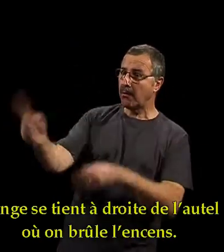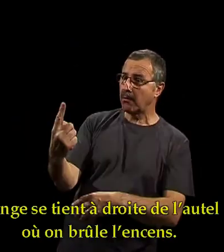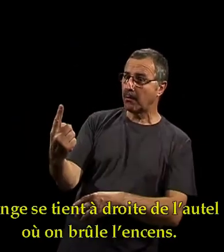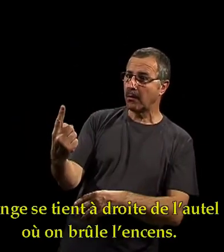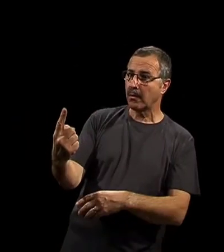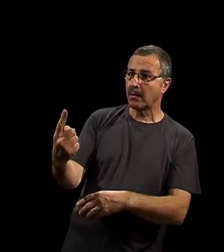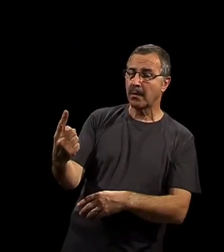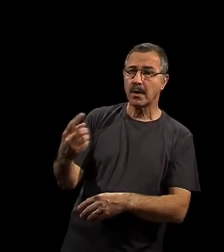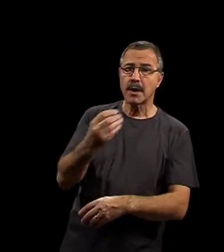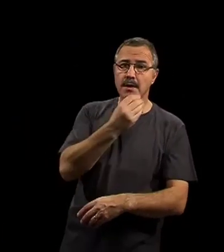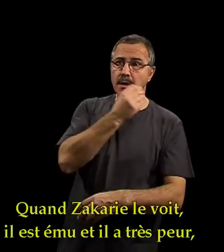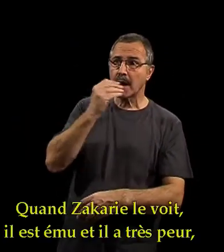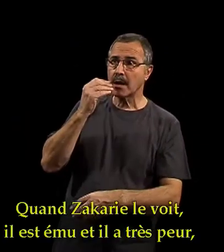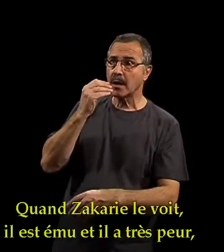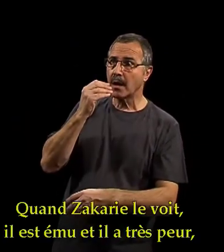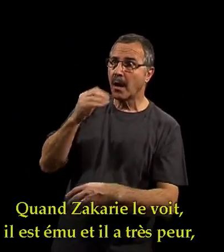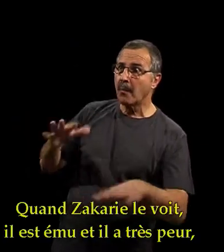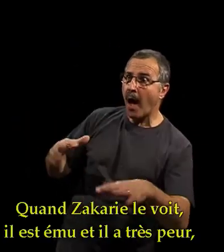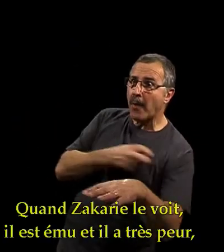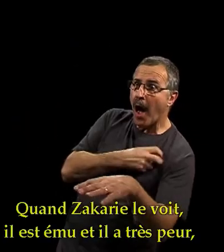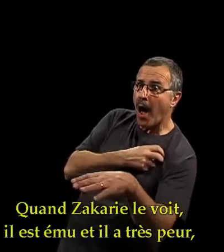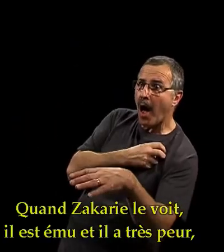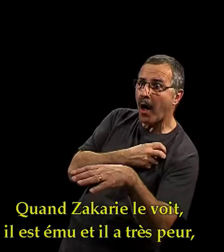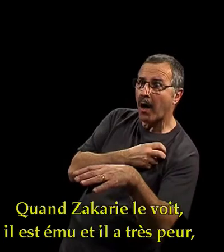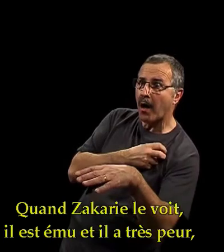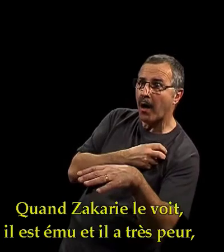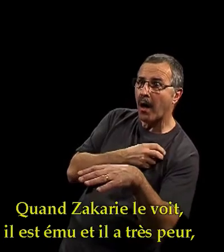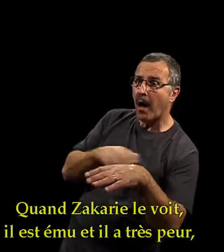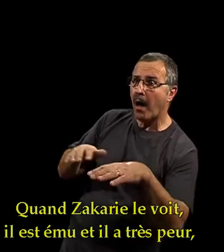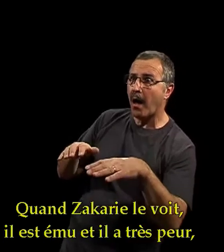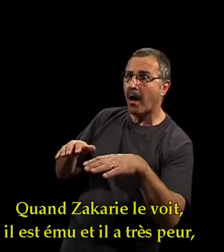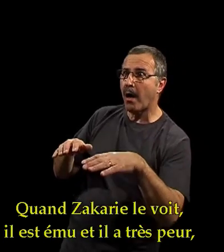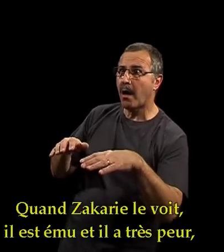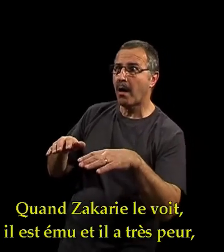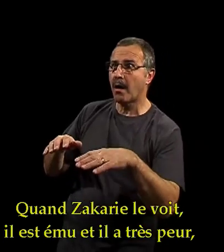l'encens. Quand Zacharie le voit, il est ému et il a très peur.